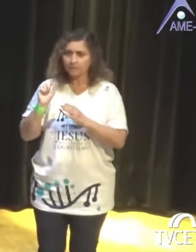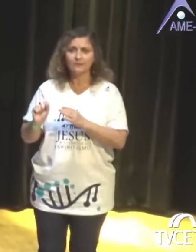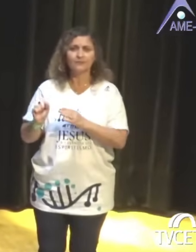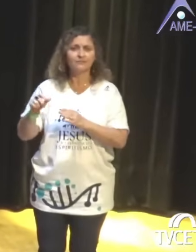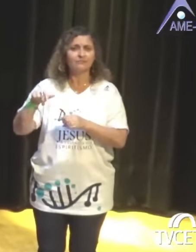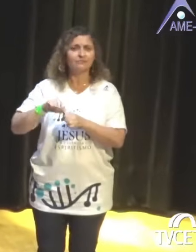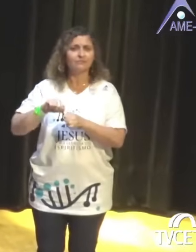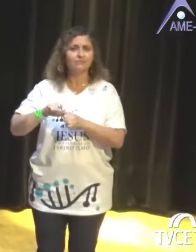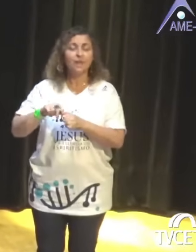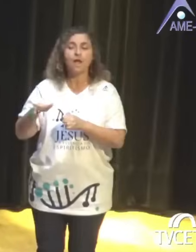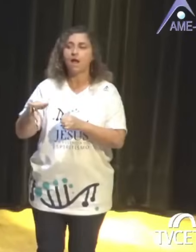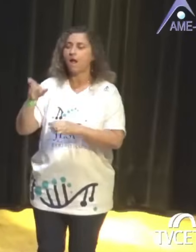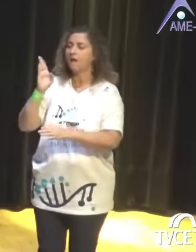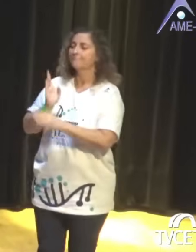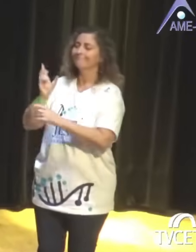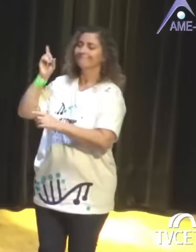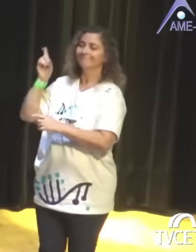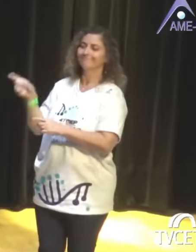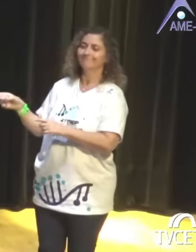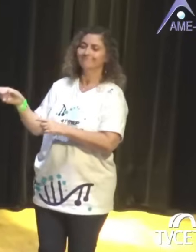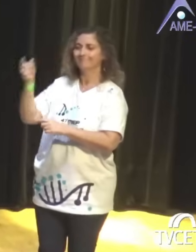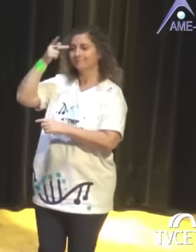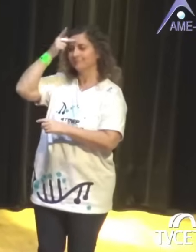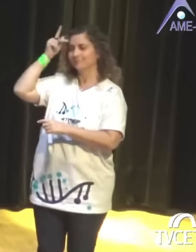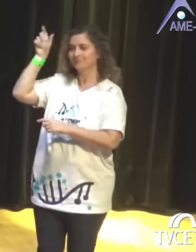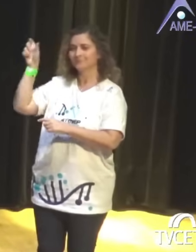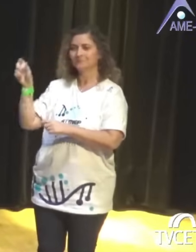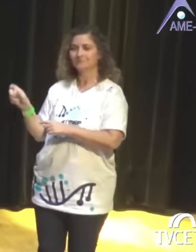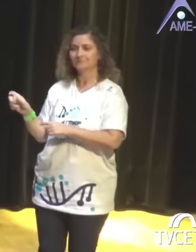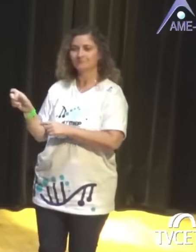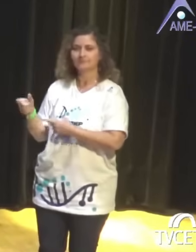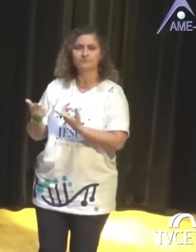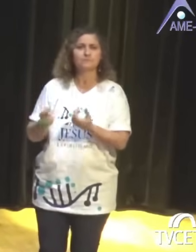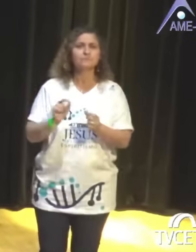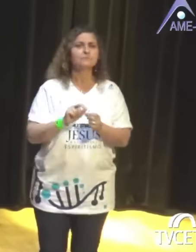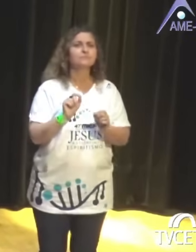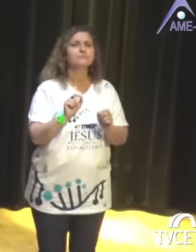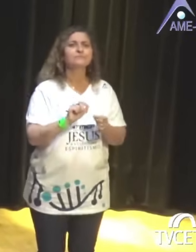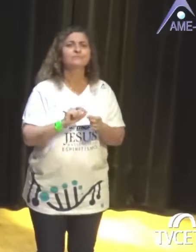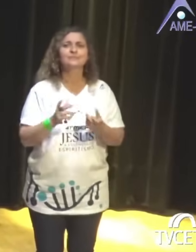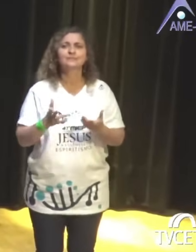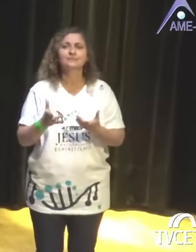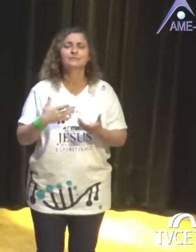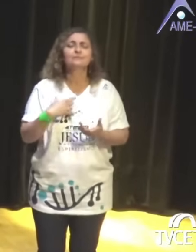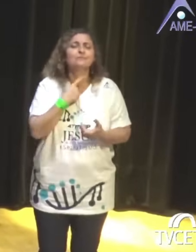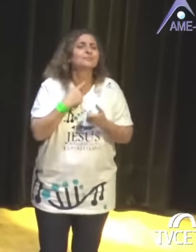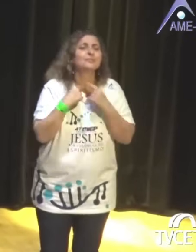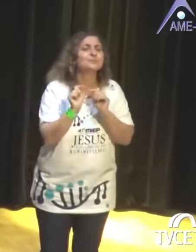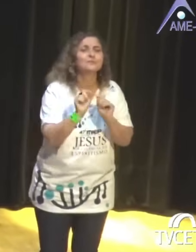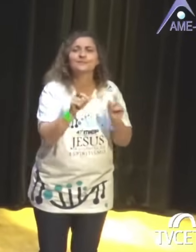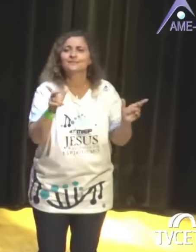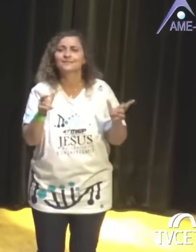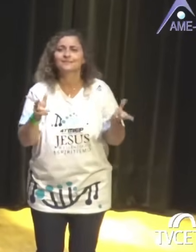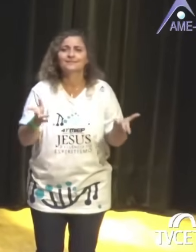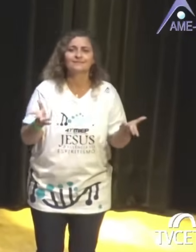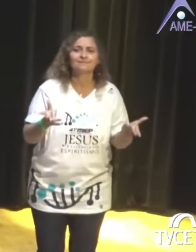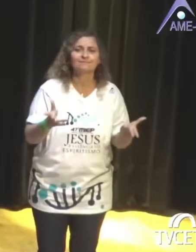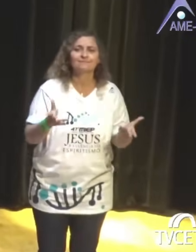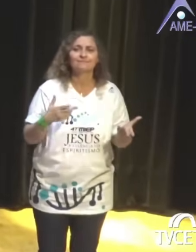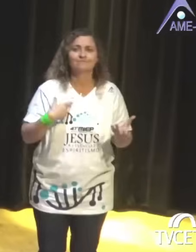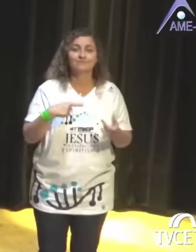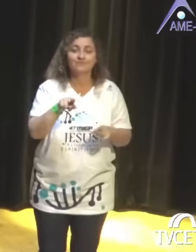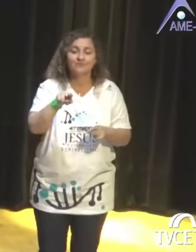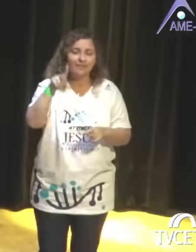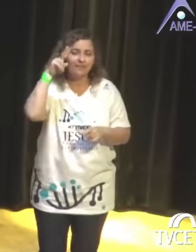pessoa aí o que que você faz que que dá vontade de fazer você